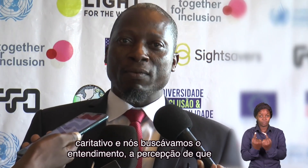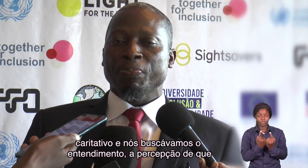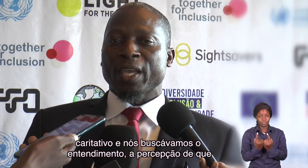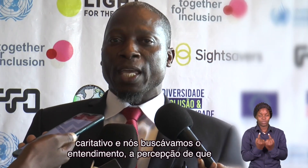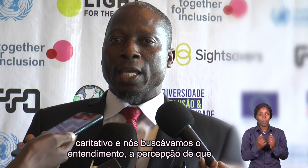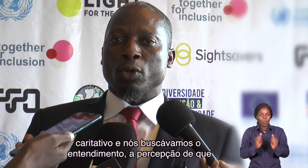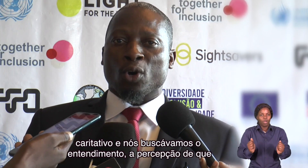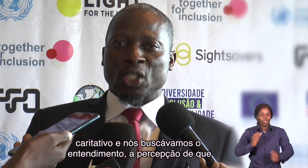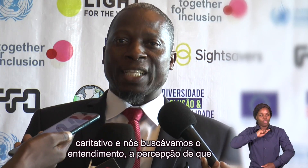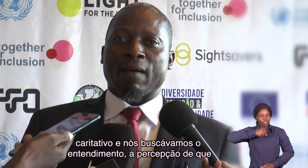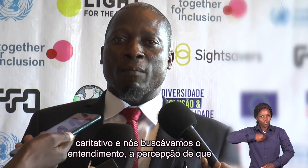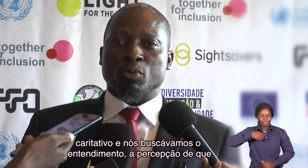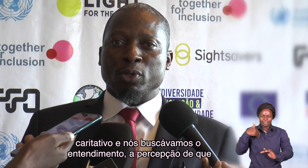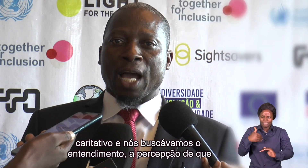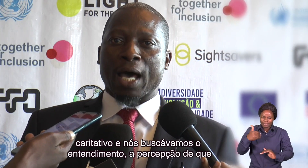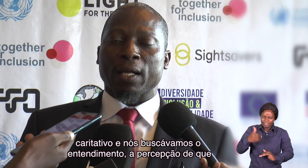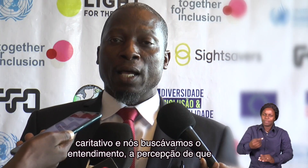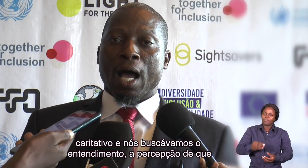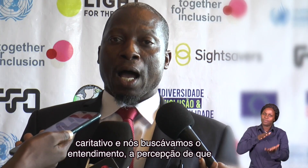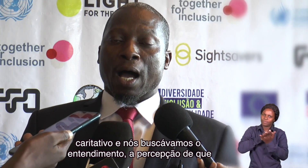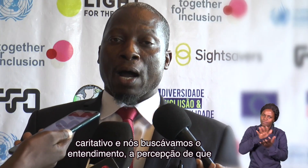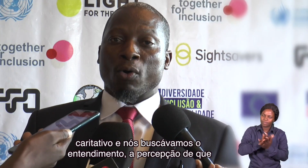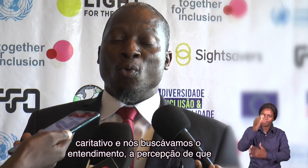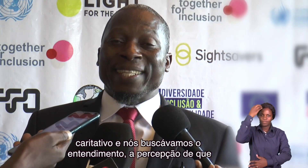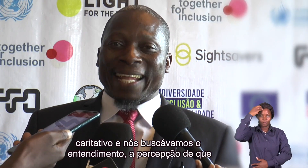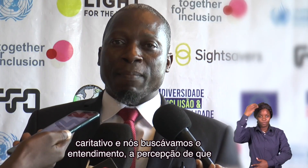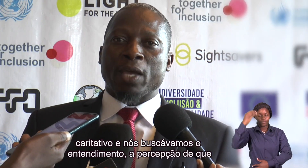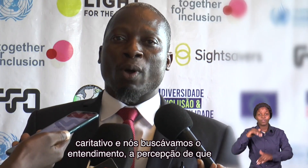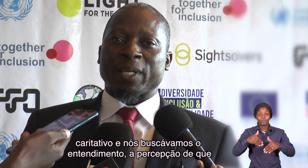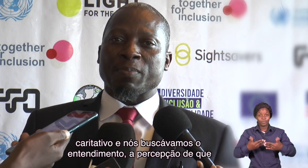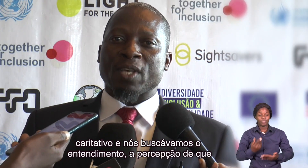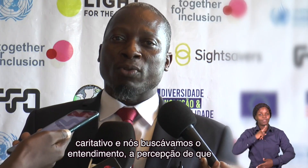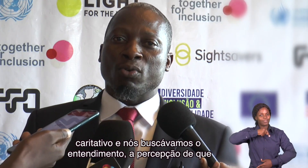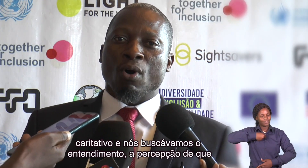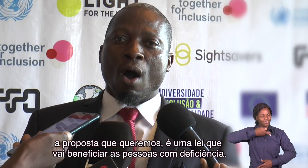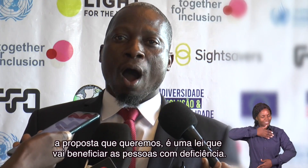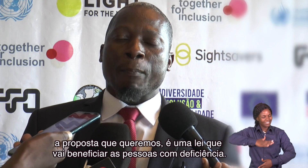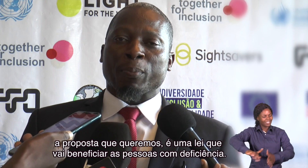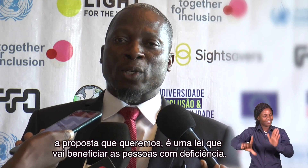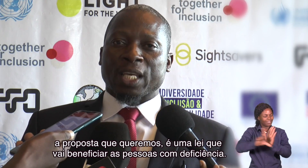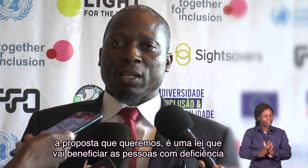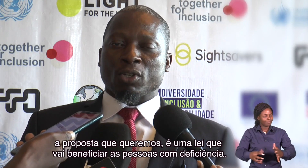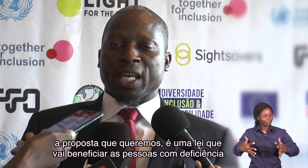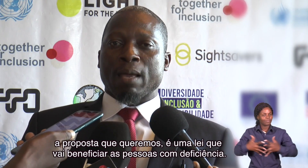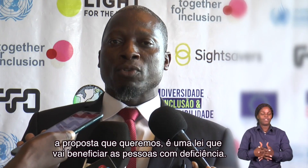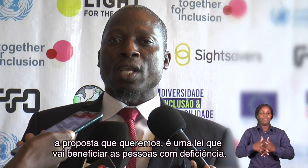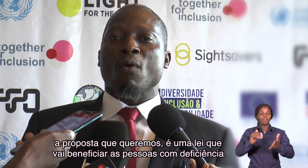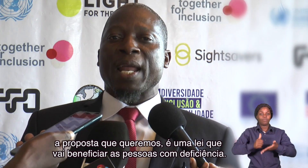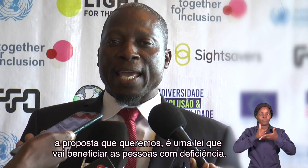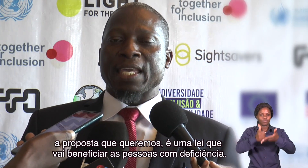e nós tentávamos buscar o entendimento, a percepção de que a proposta que nós queremos é uma lei